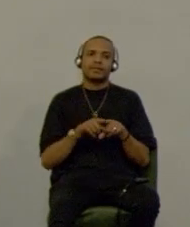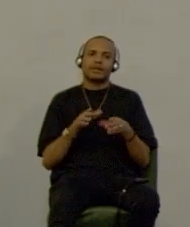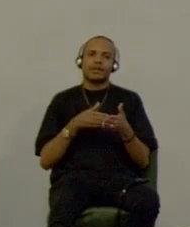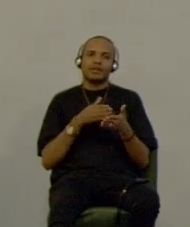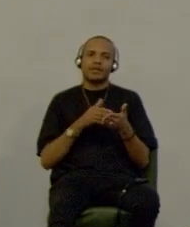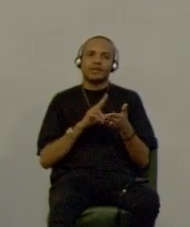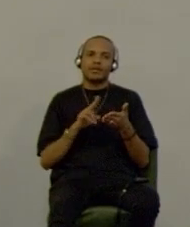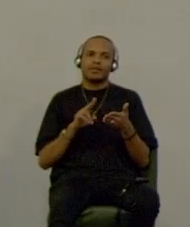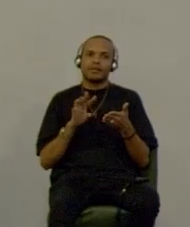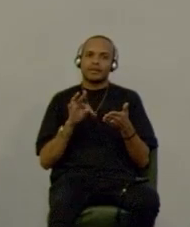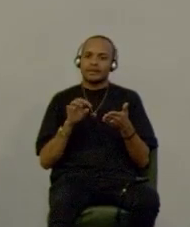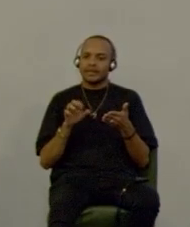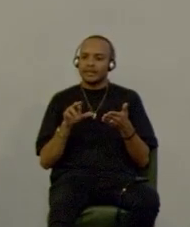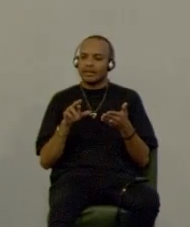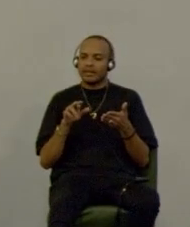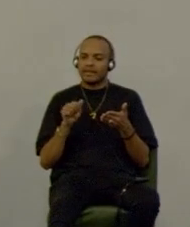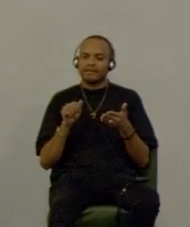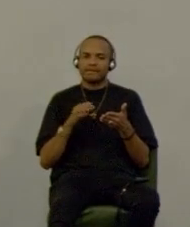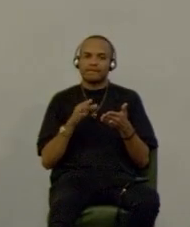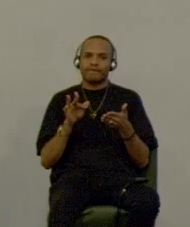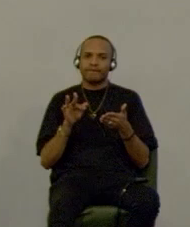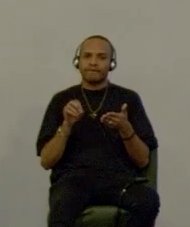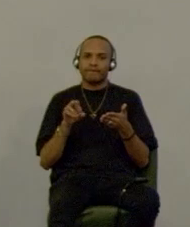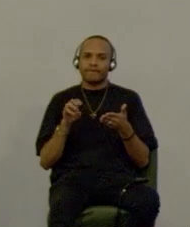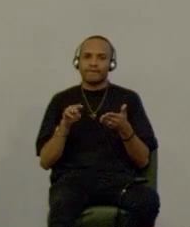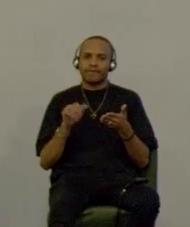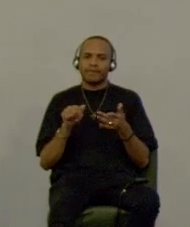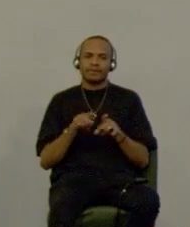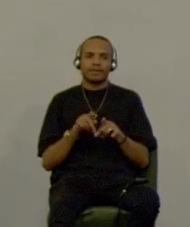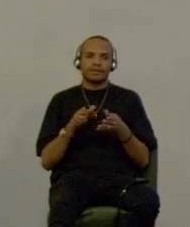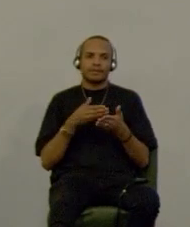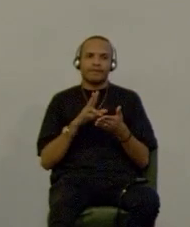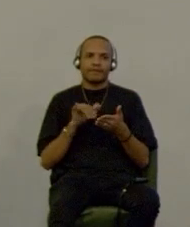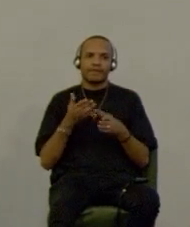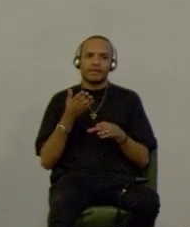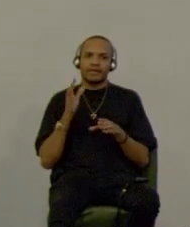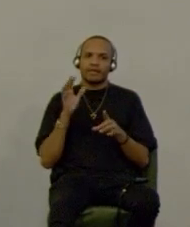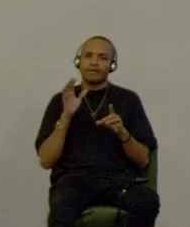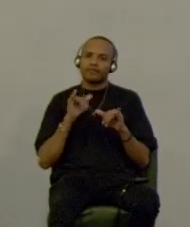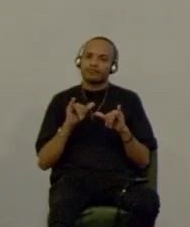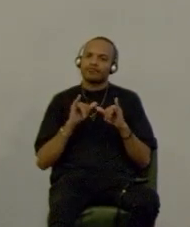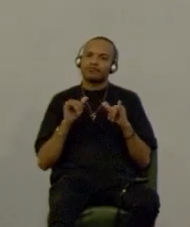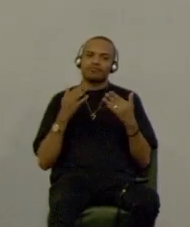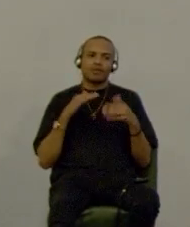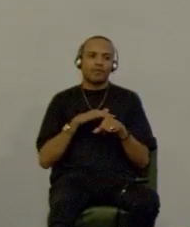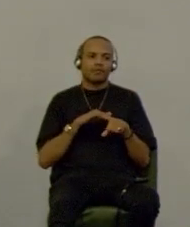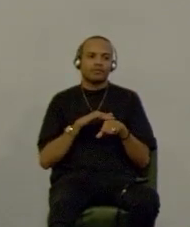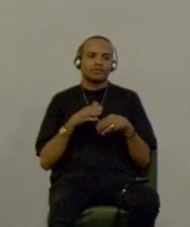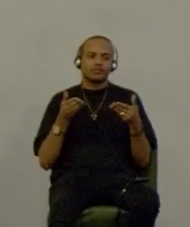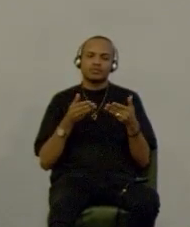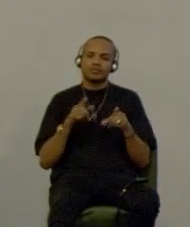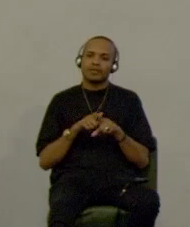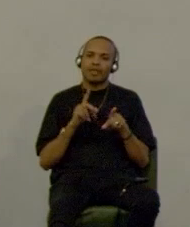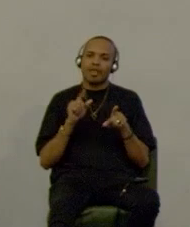livro chamado Terraforma, que é possivelmente um dos livros que vai informar bastante a conversa de hoje,